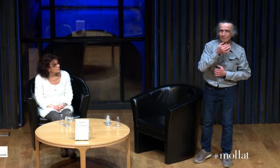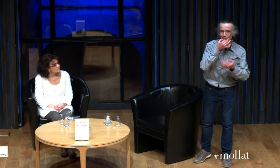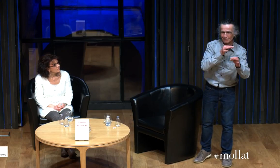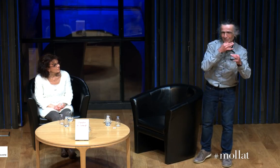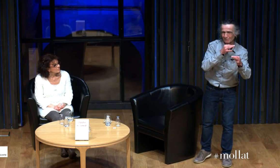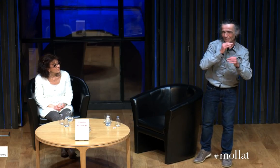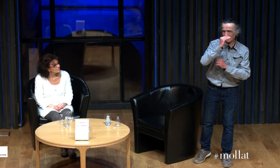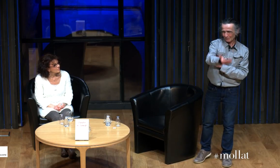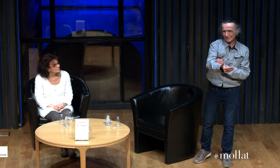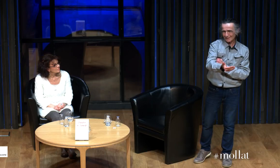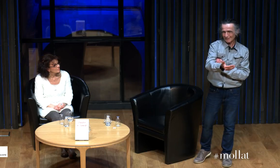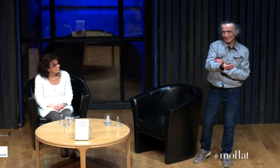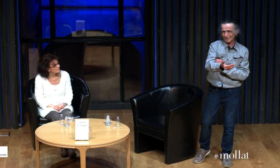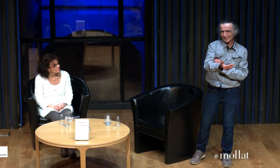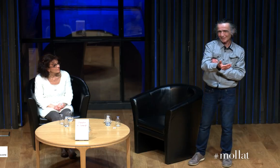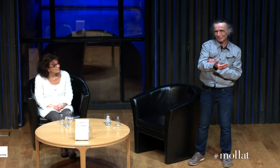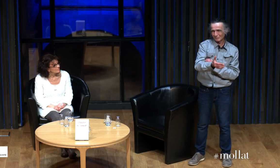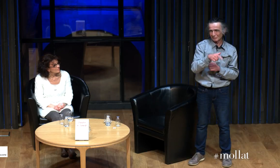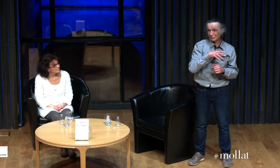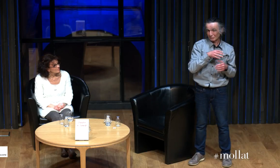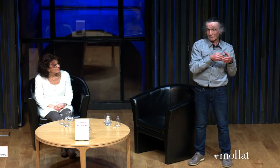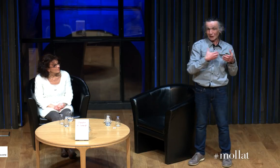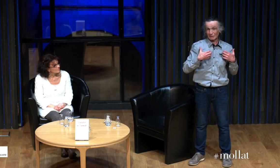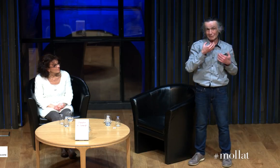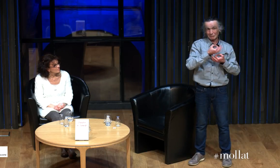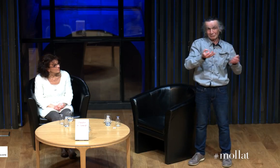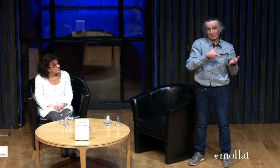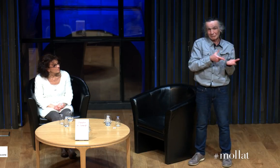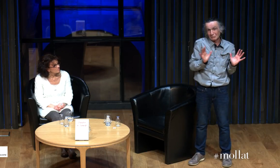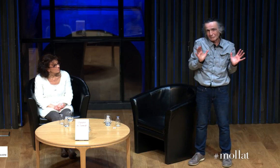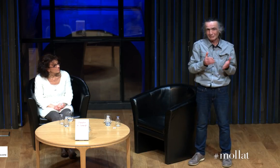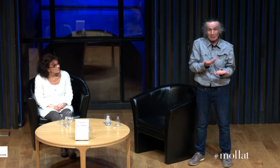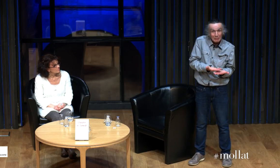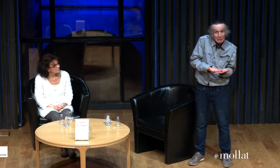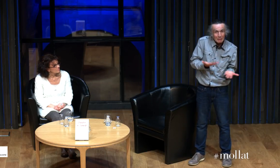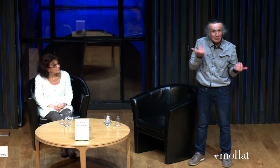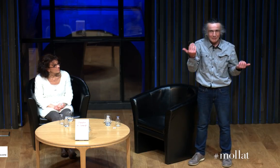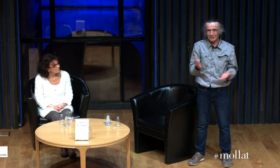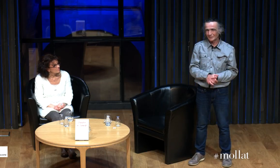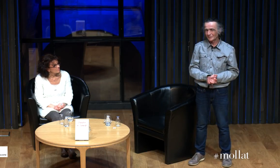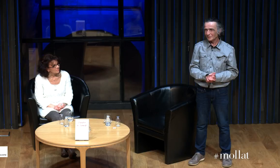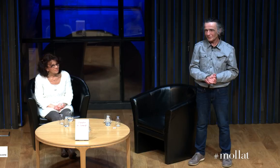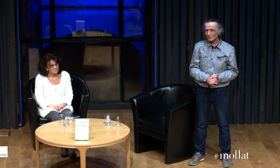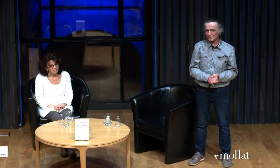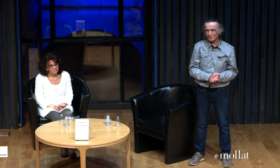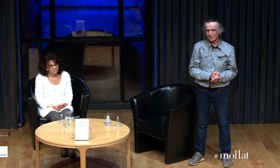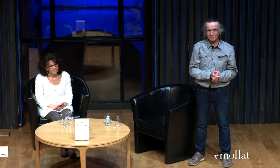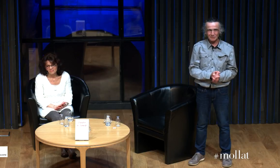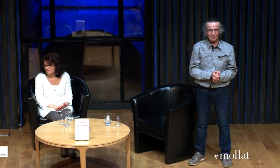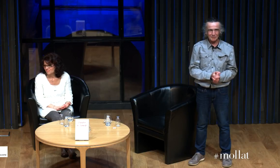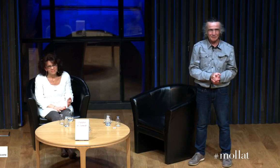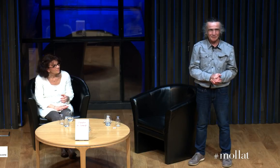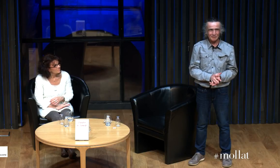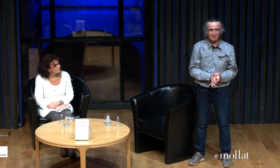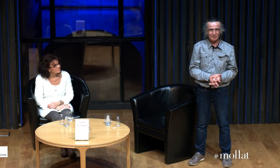Lui, ce qu'il assure, c'est que la langue des signes, en tout cas la langue visuelle, est la première. C'est-à-dire à l'origine de la communication et du